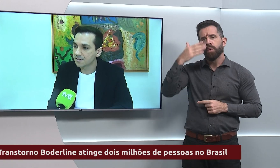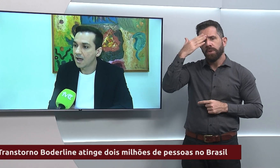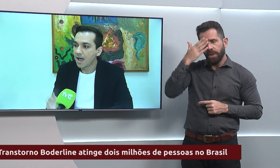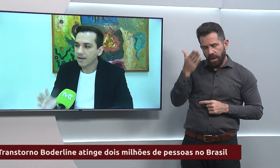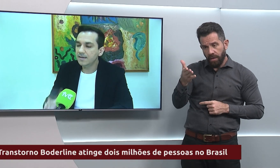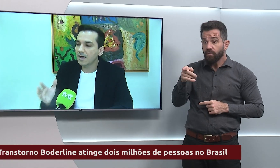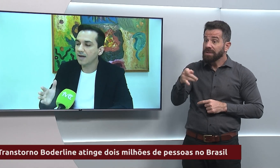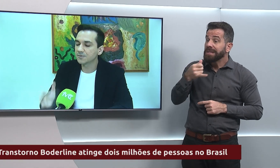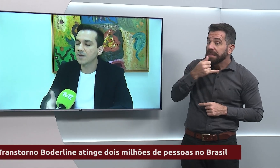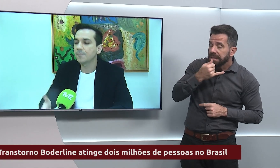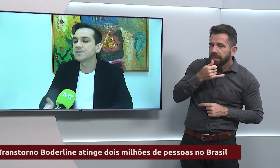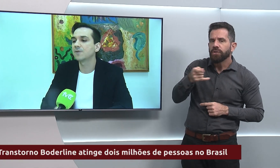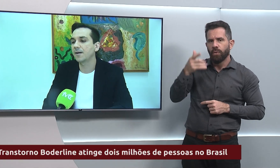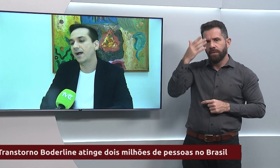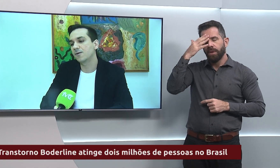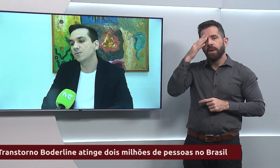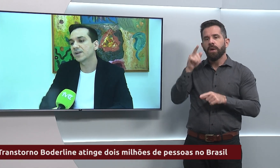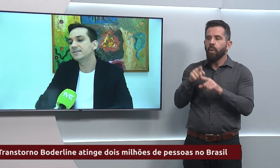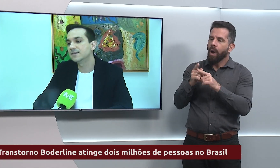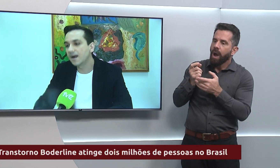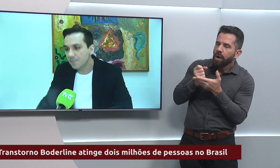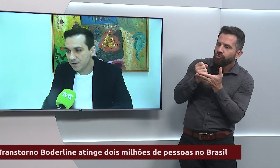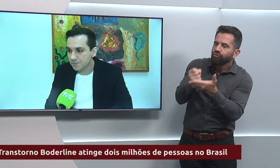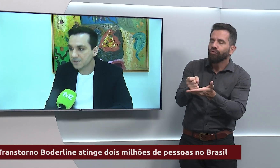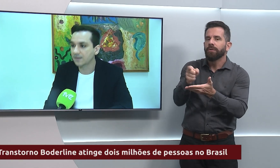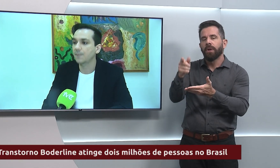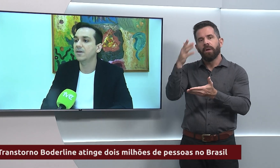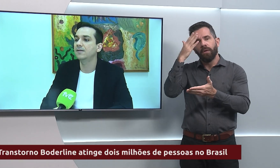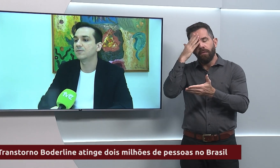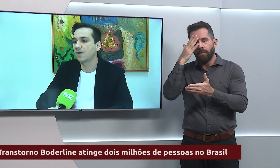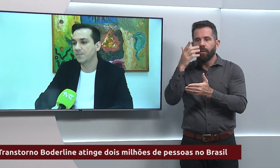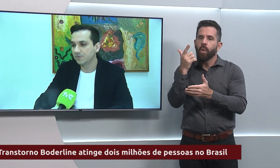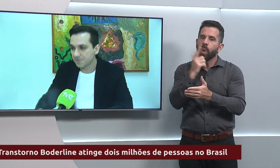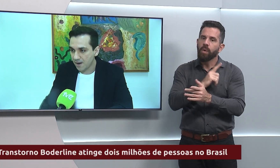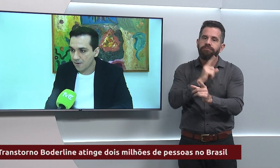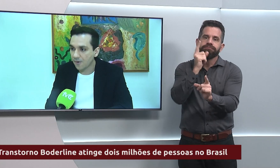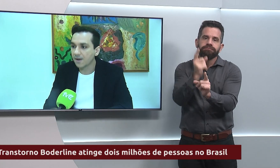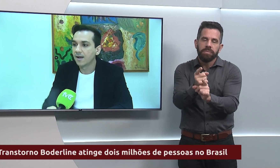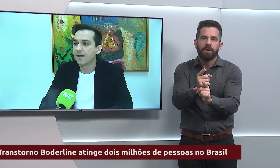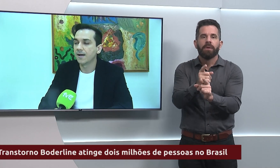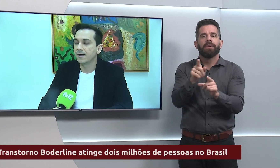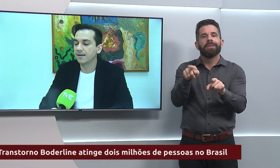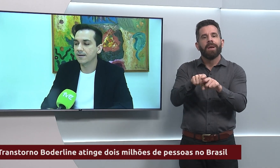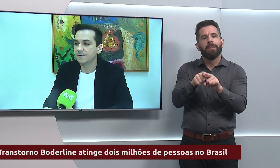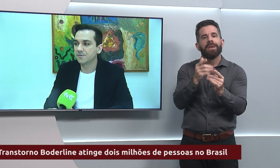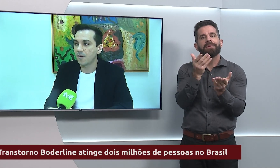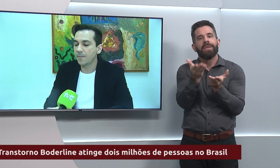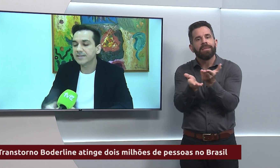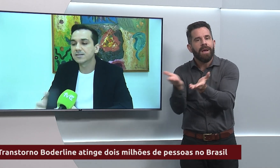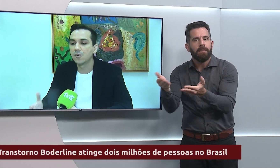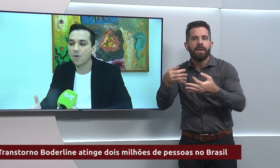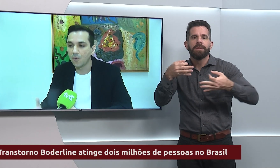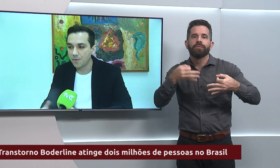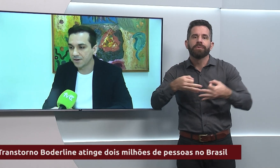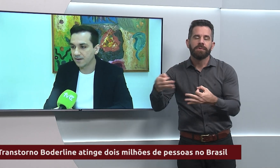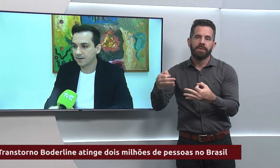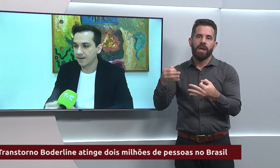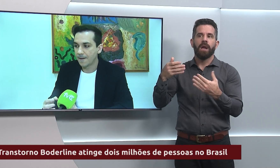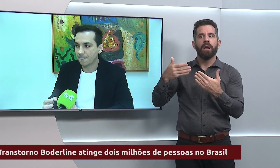e ajudar a pessoa a encontrar esse caminho de tratamento, um caminho de melhora, de forma mais crônica e que leve